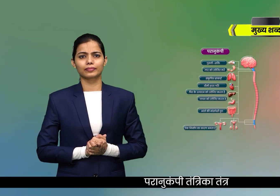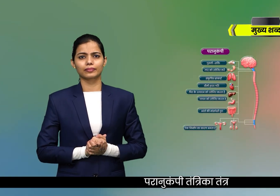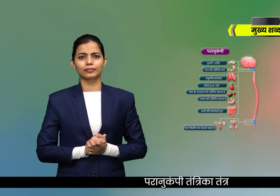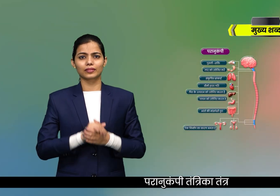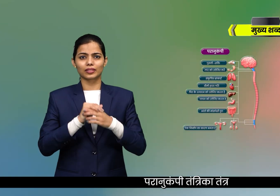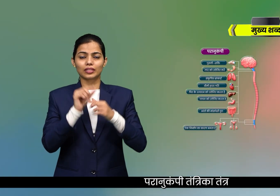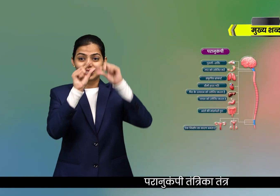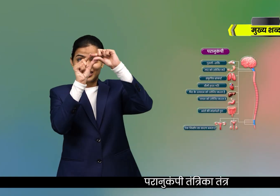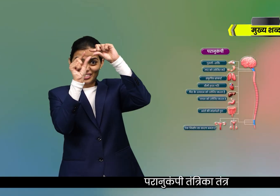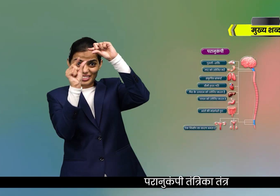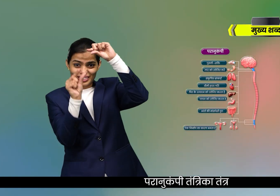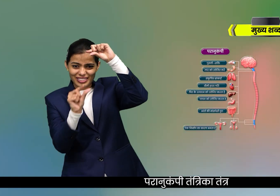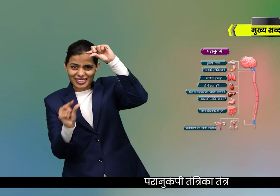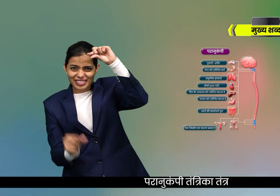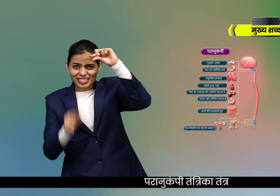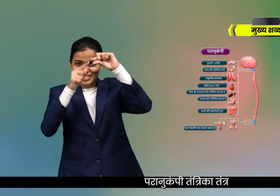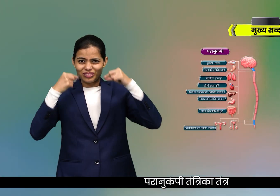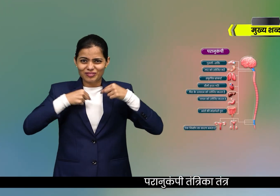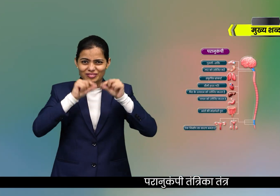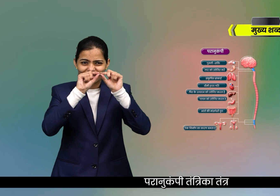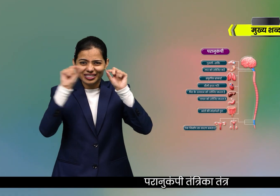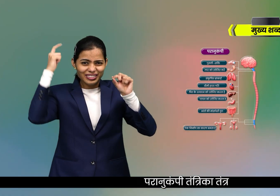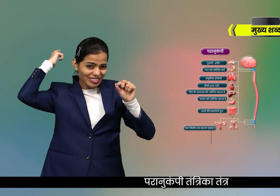परानुकंपी तंत्रिका तंत्र।